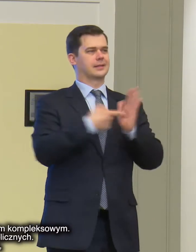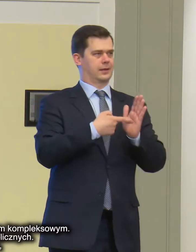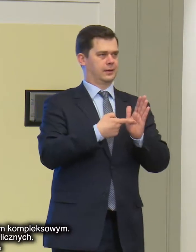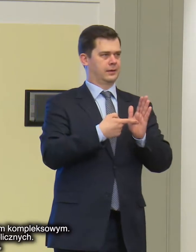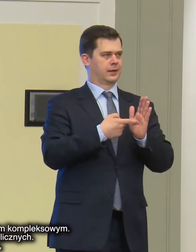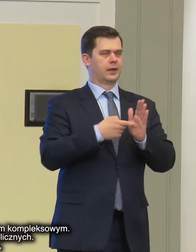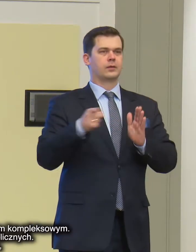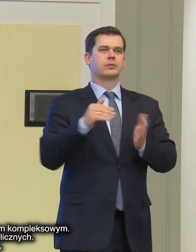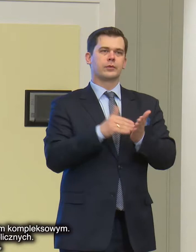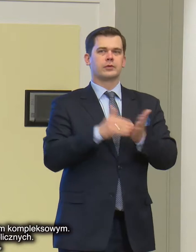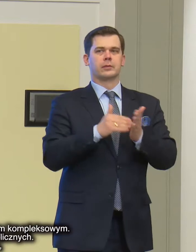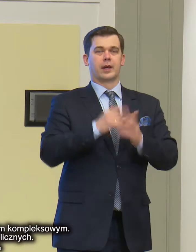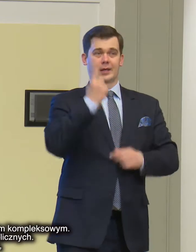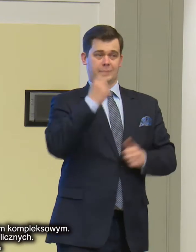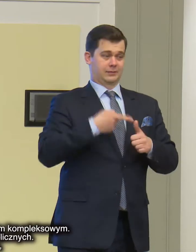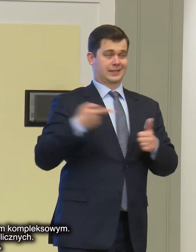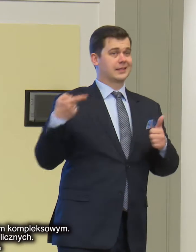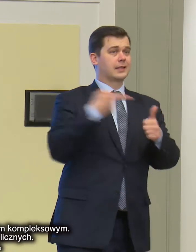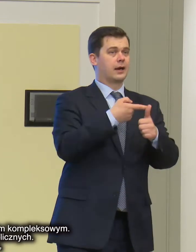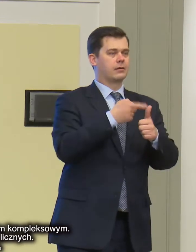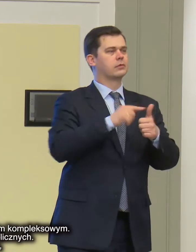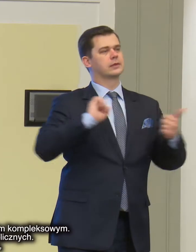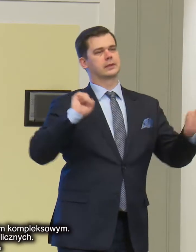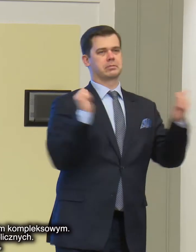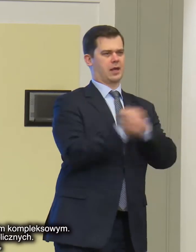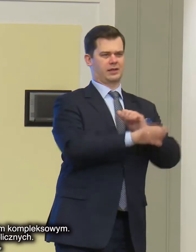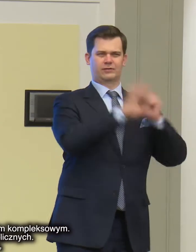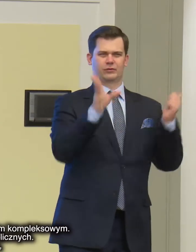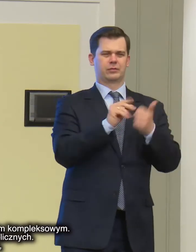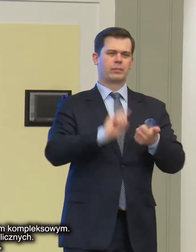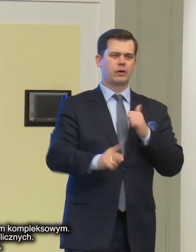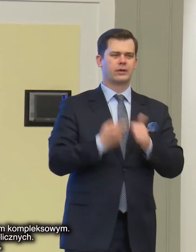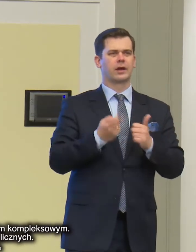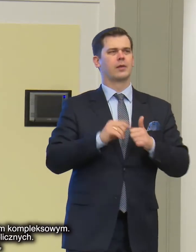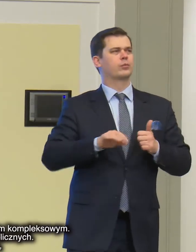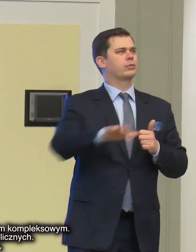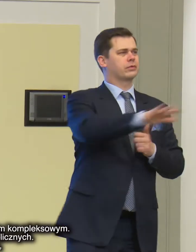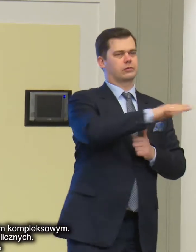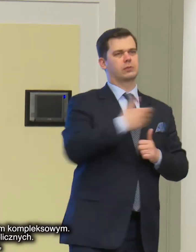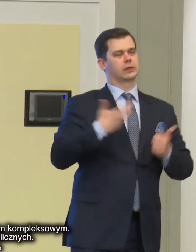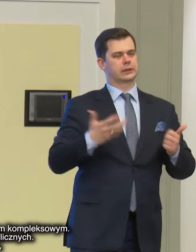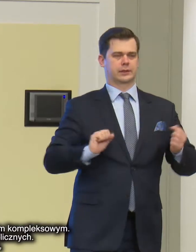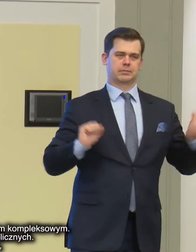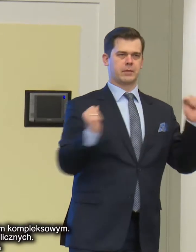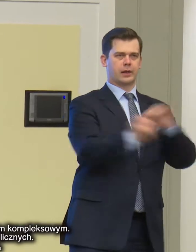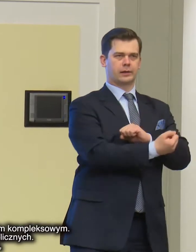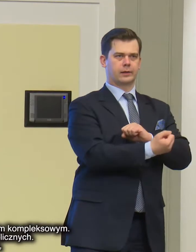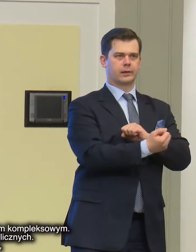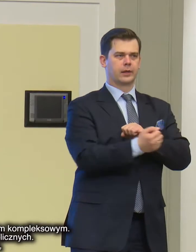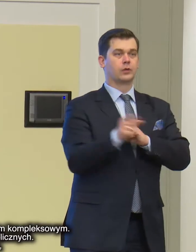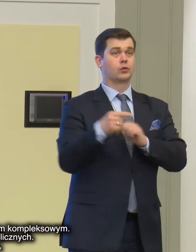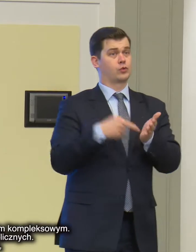z których jeden to zmiana wszystkich polityk publicznych. To znaczy chcielibyśmy, żeby w efekcie